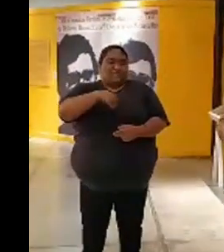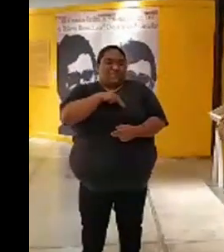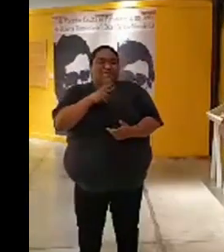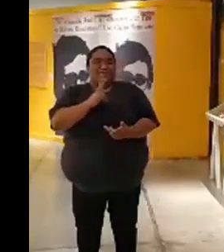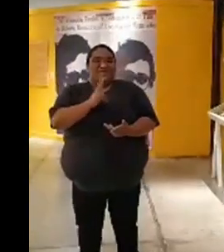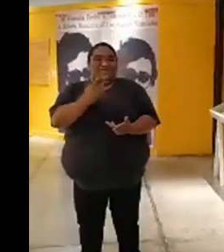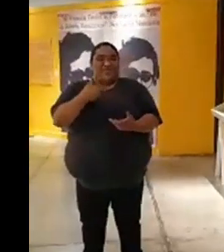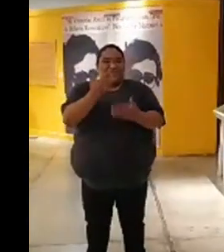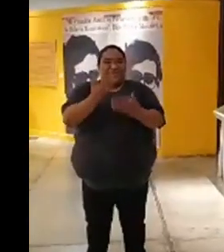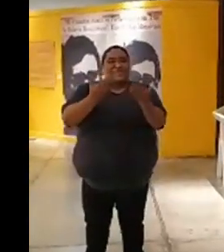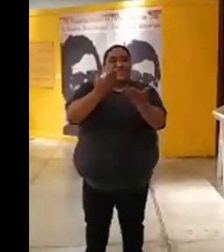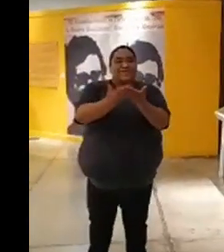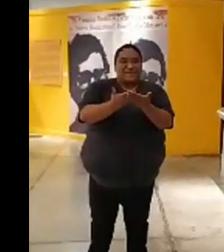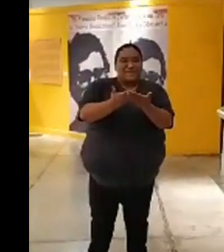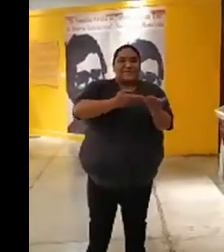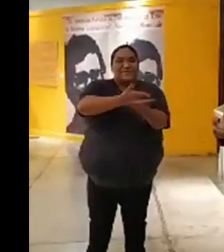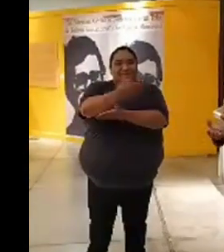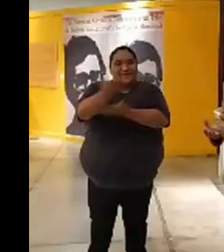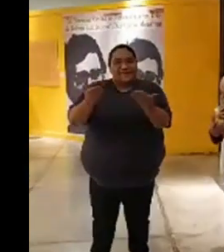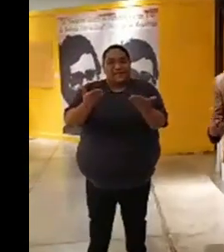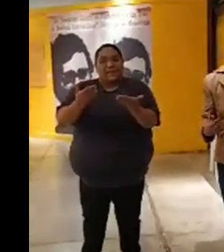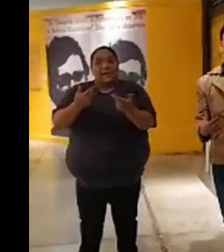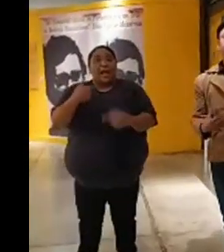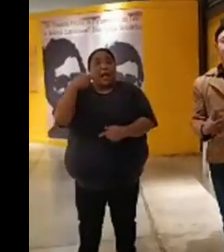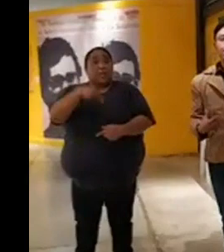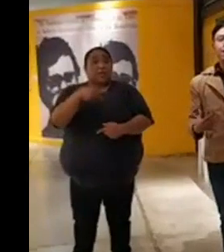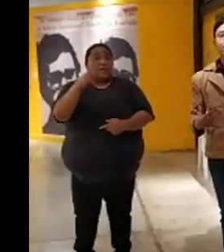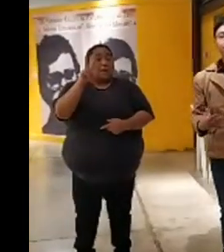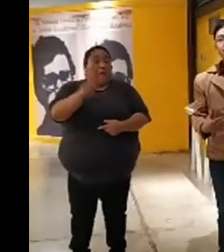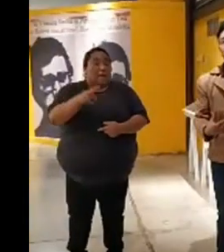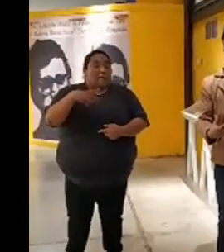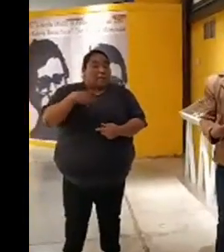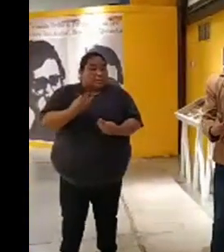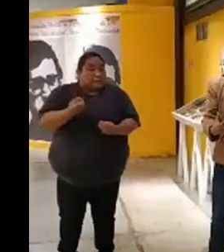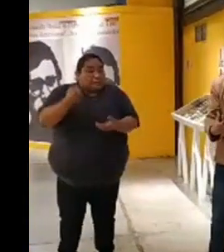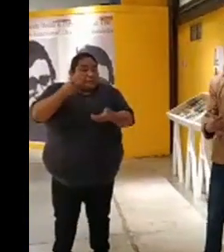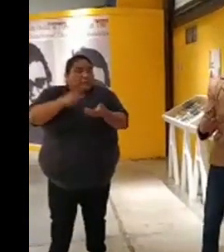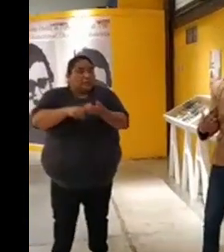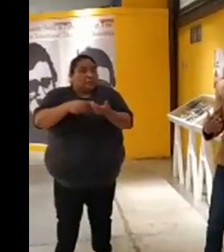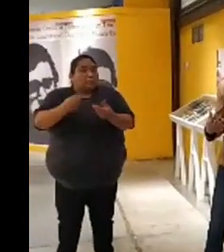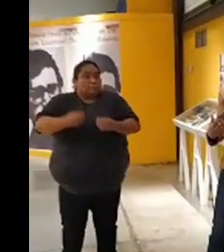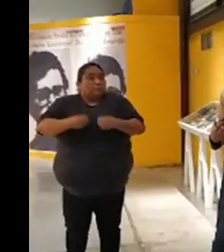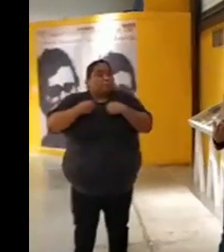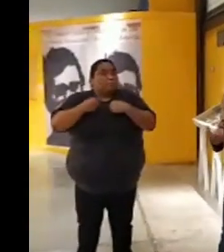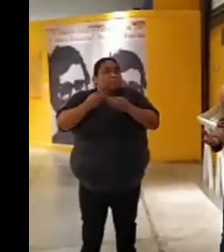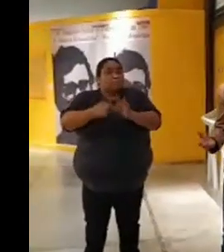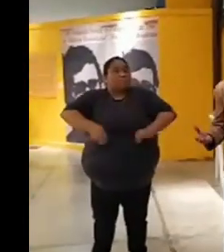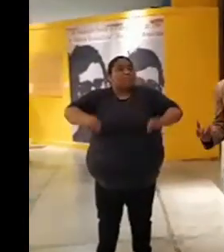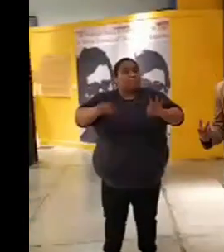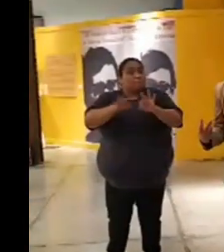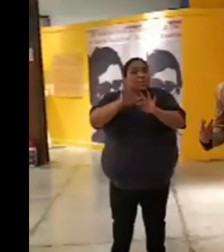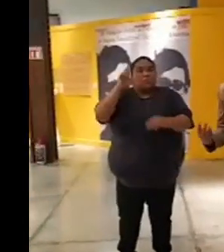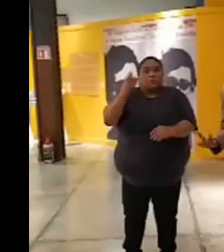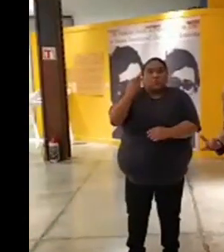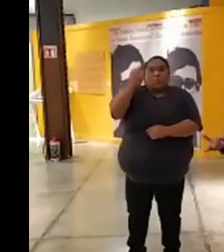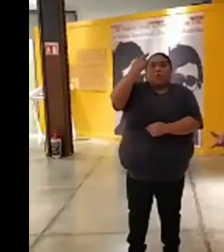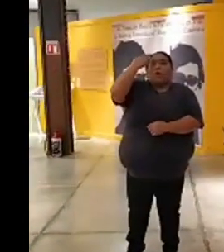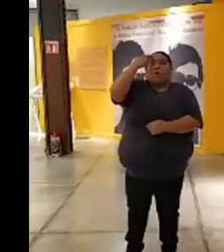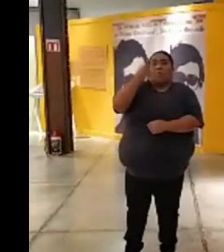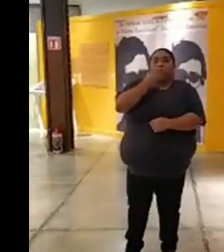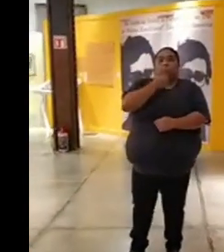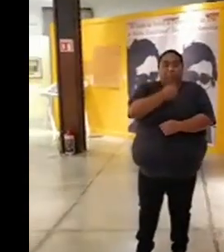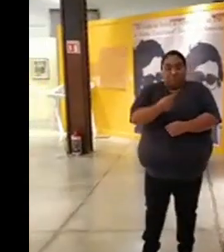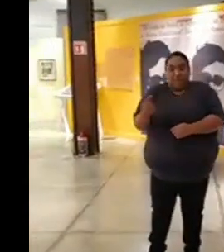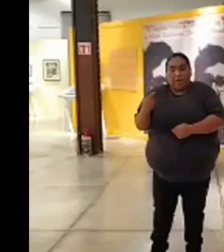compartirles, pues también fue pilar para mi vida, para mi infancia, en la cual recuerdo que mi mamá ponía mucho,